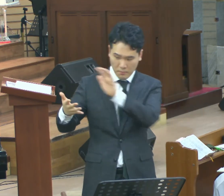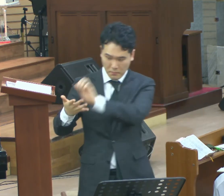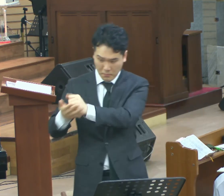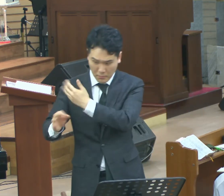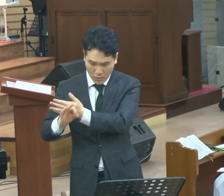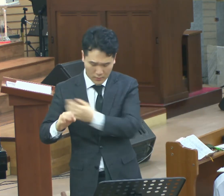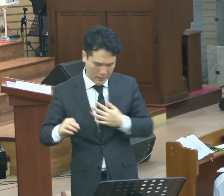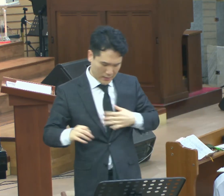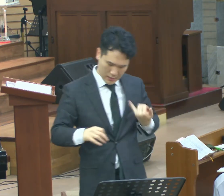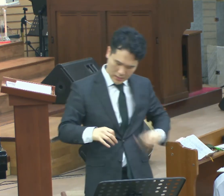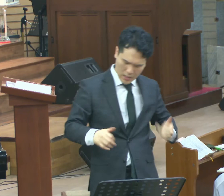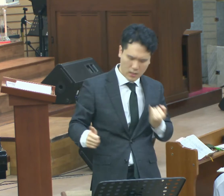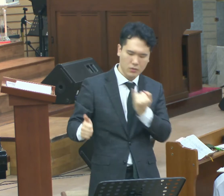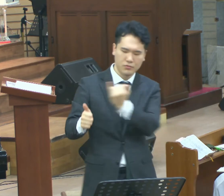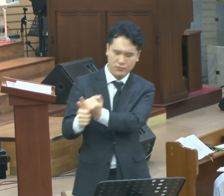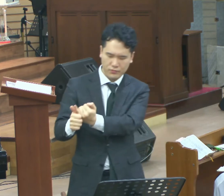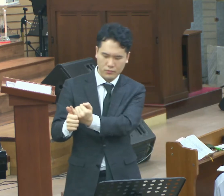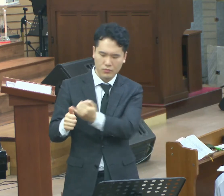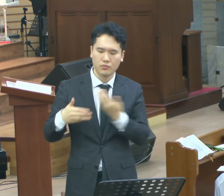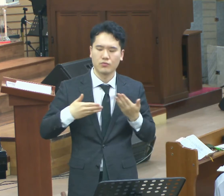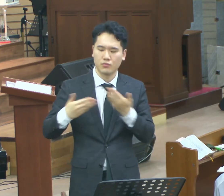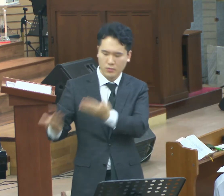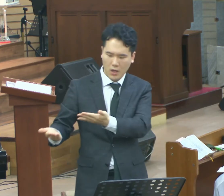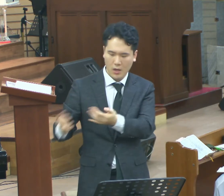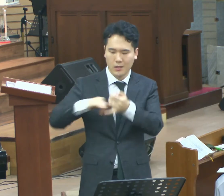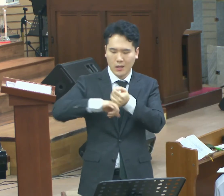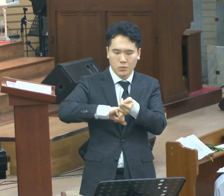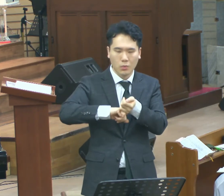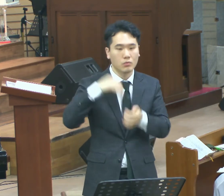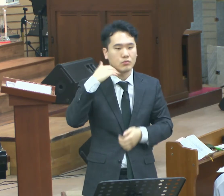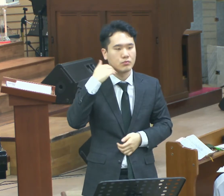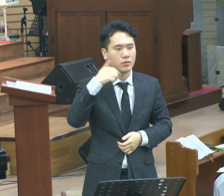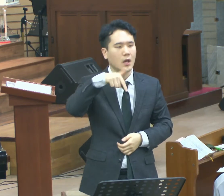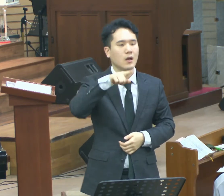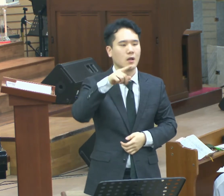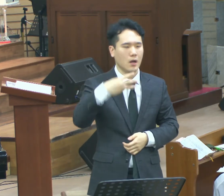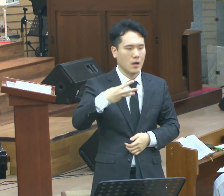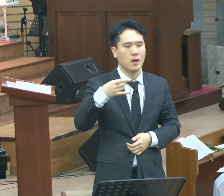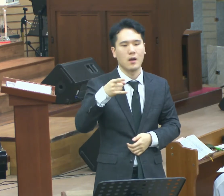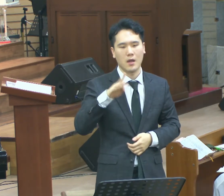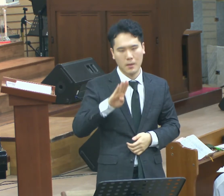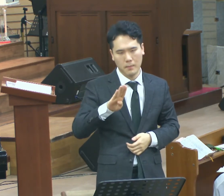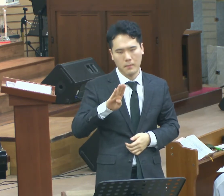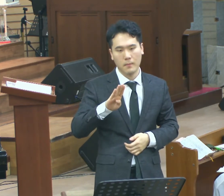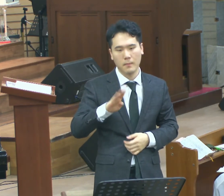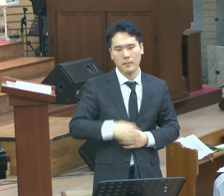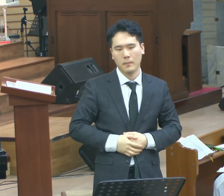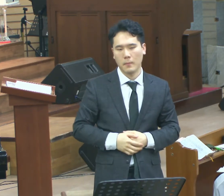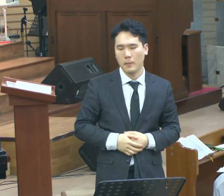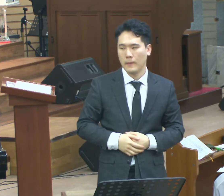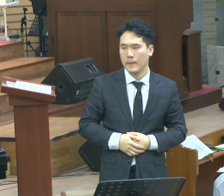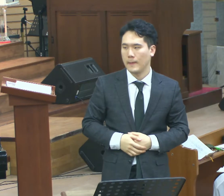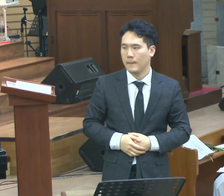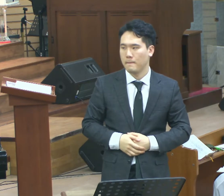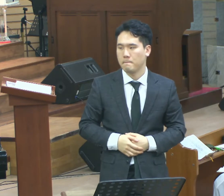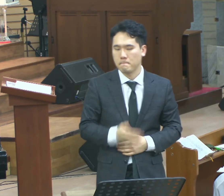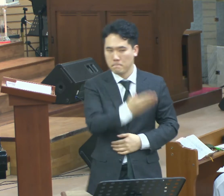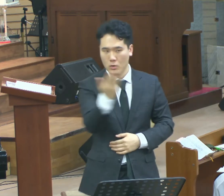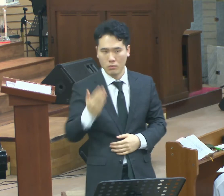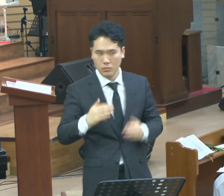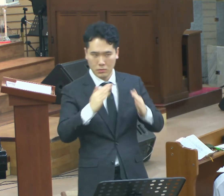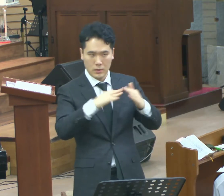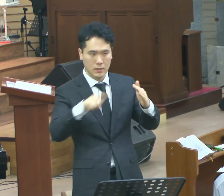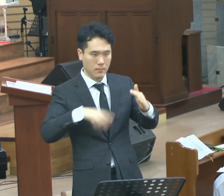그런데 갈렙 사위 되려고 올라갔다가 정말 위대한 일꾼이 된 거예요. 여러분